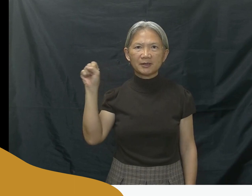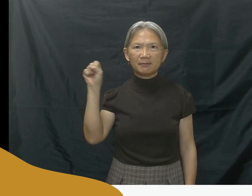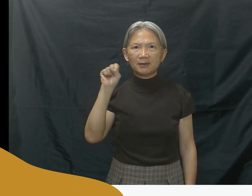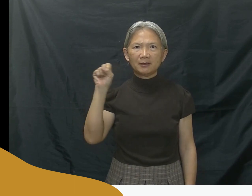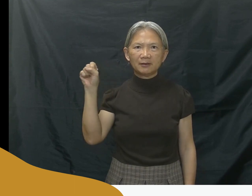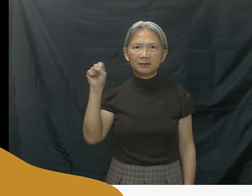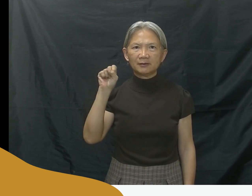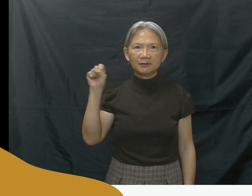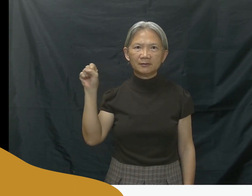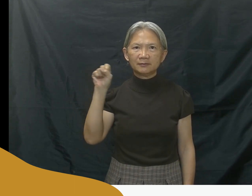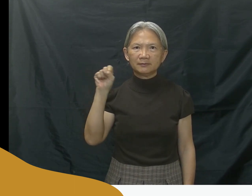么？